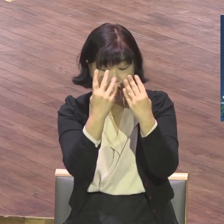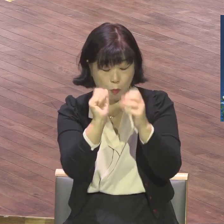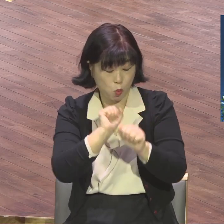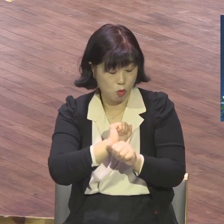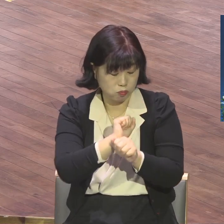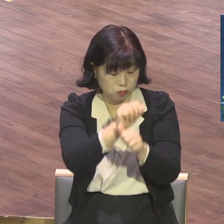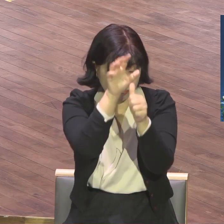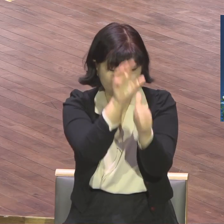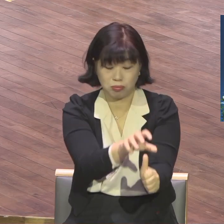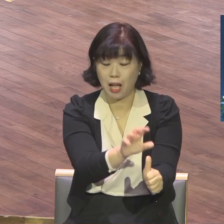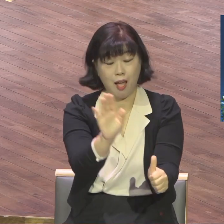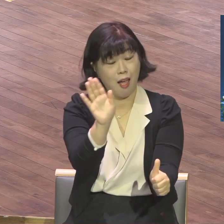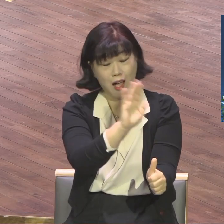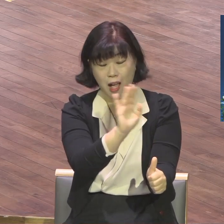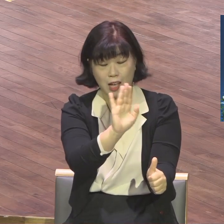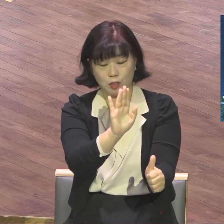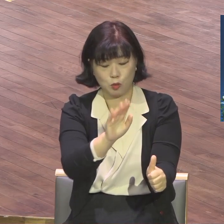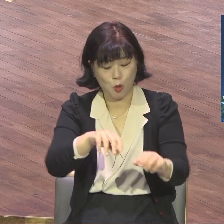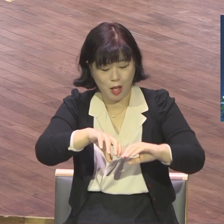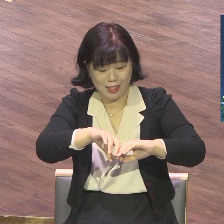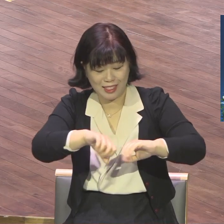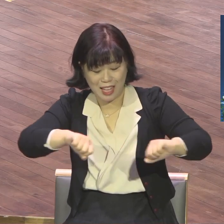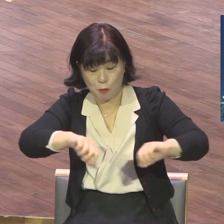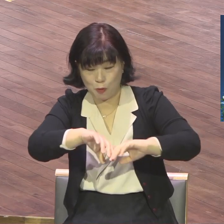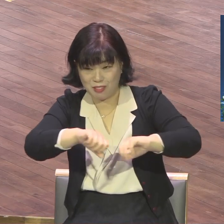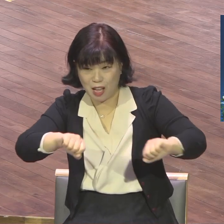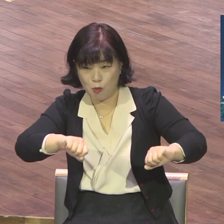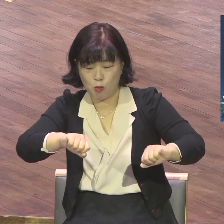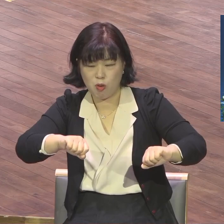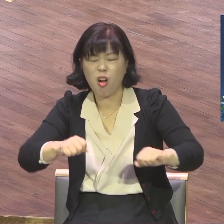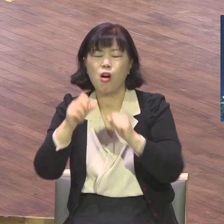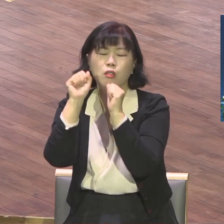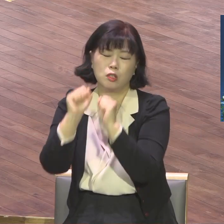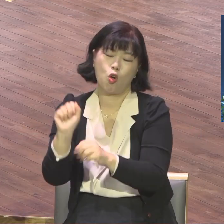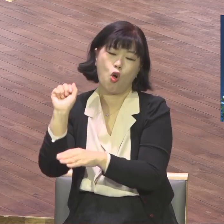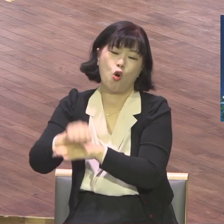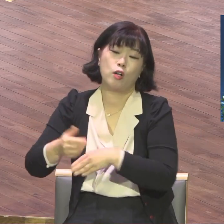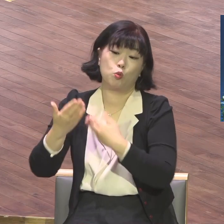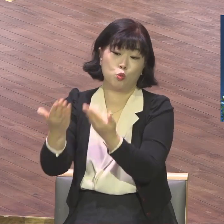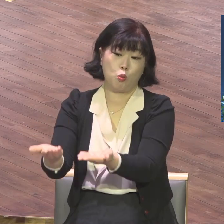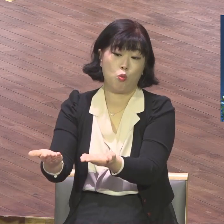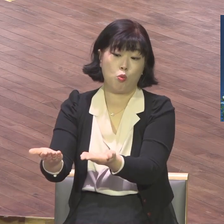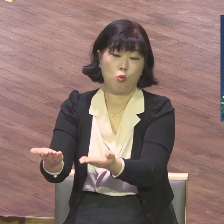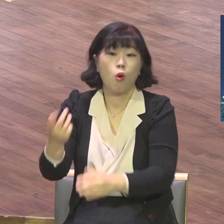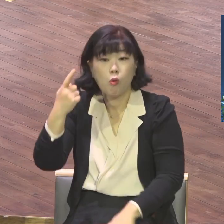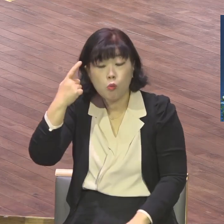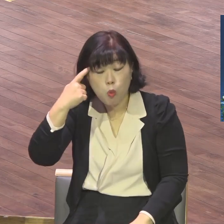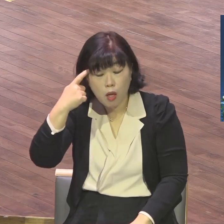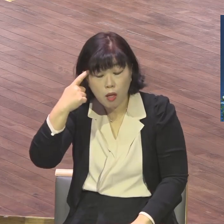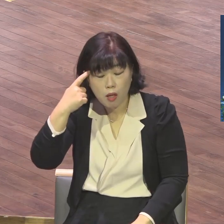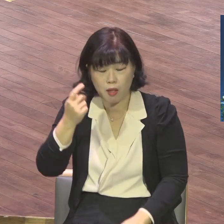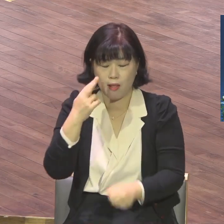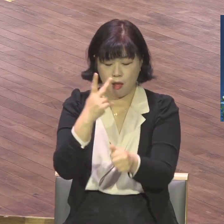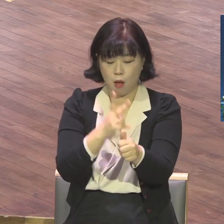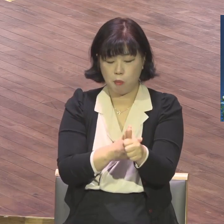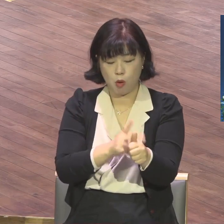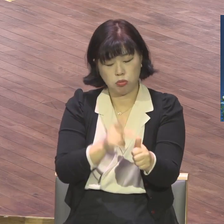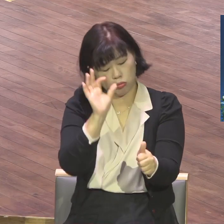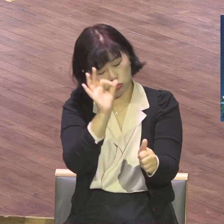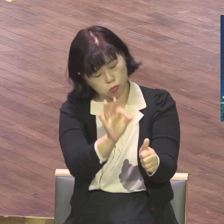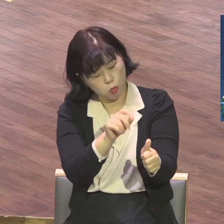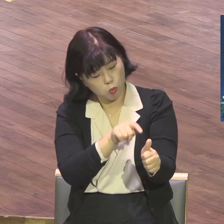바울을 따로 있게 허락했다 이 말은 바울이 비록 죄수긴 하지만은 상당한 자유를